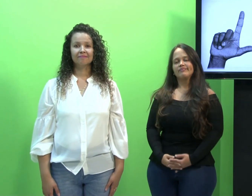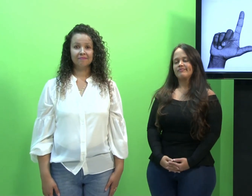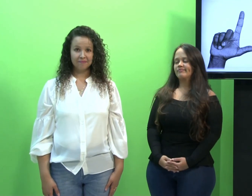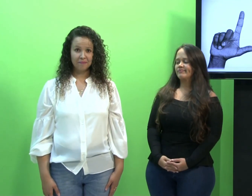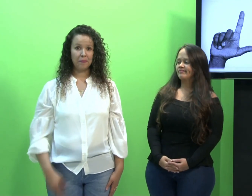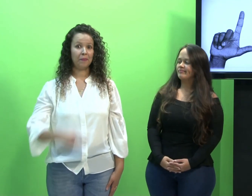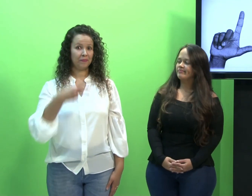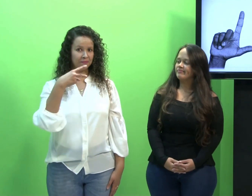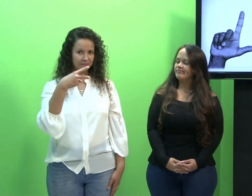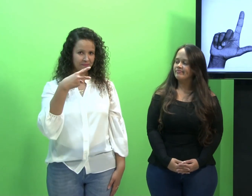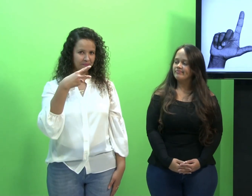2.